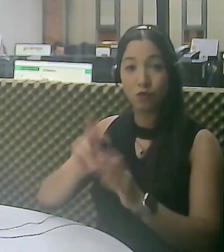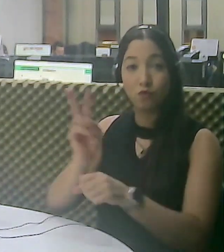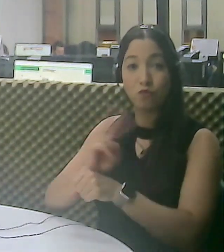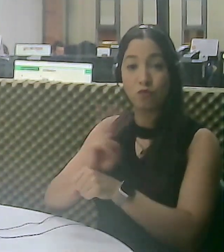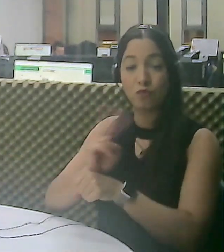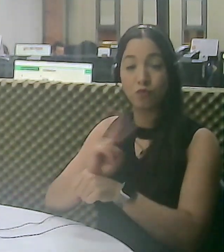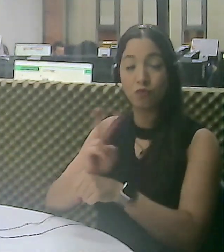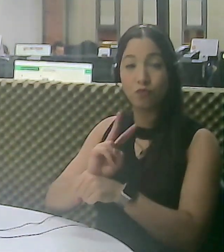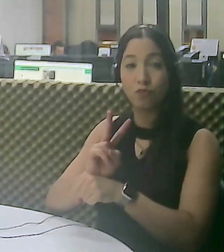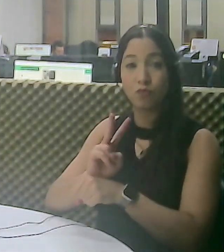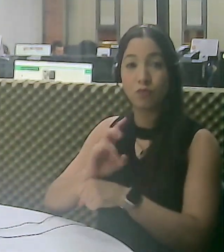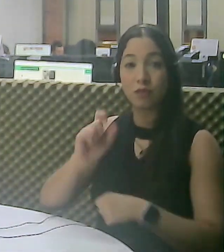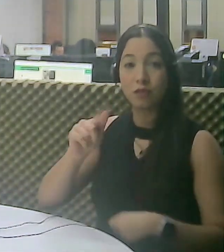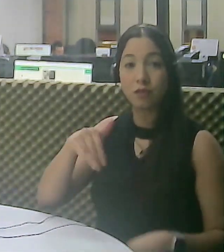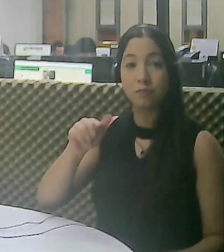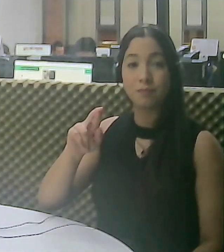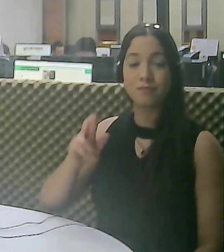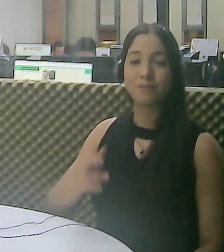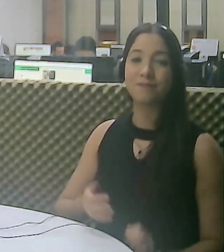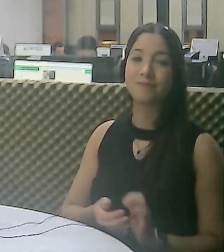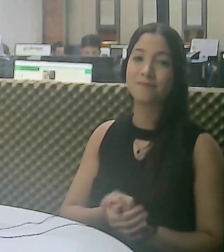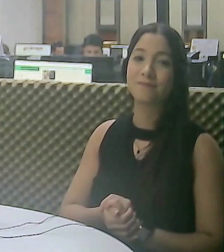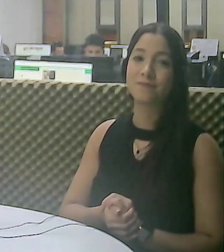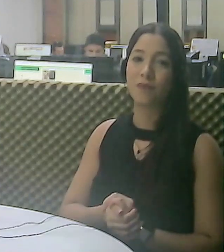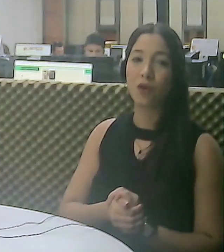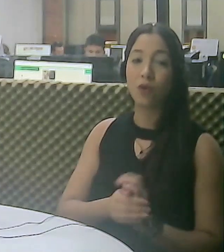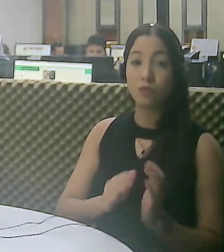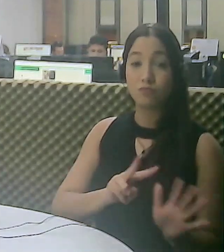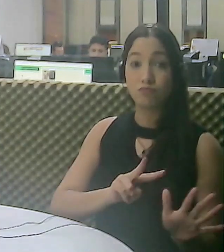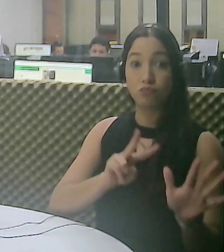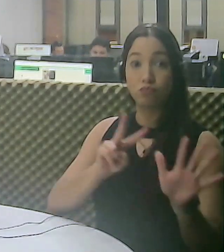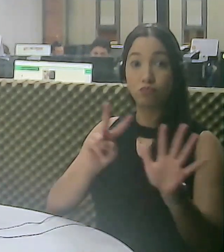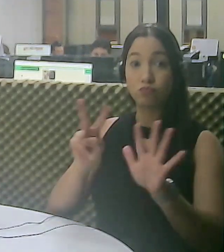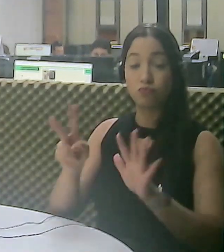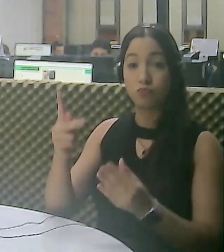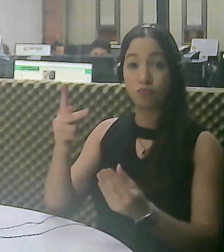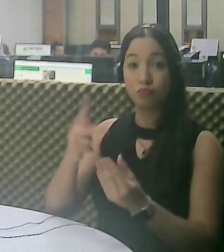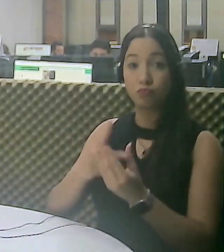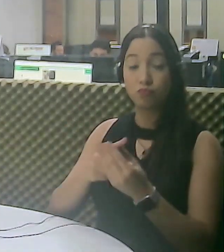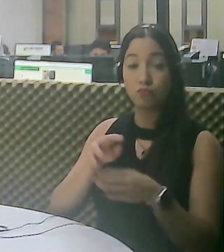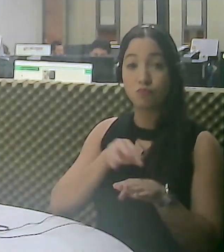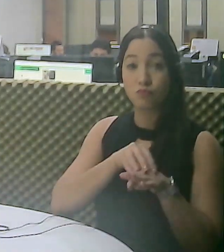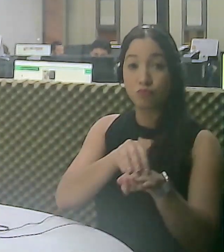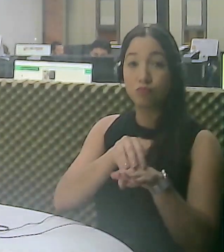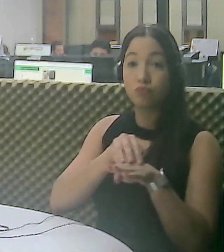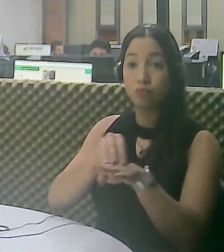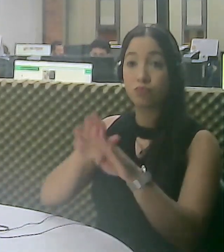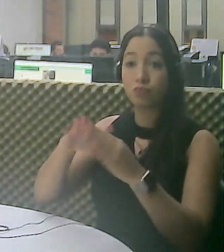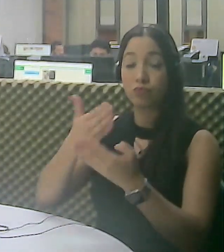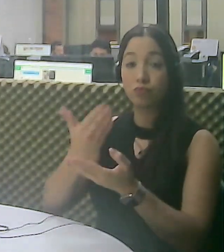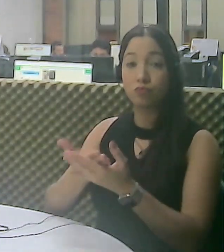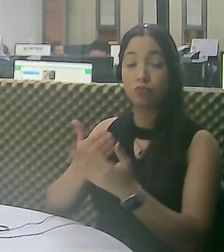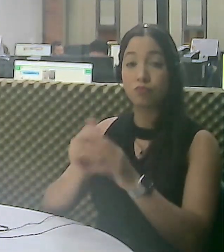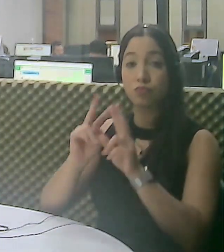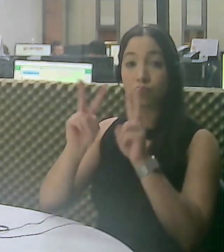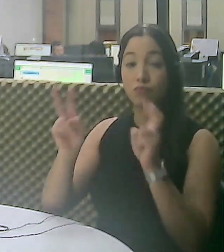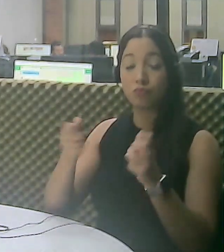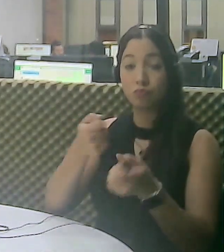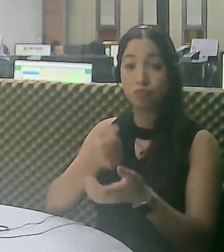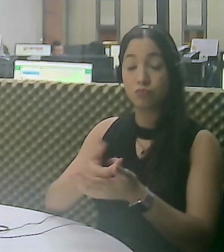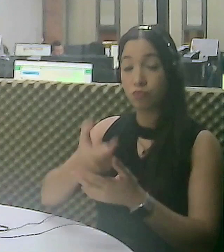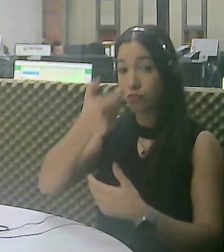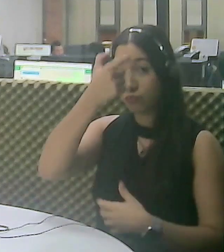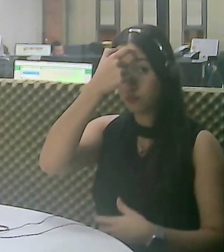PROCON Uberlândia, Guimar Ferraz. Durante toda a semana, o PROCON estará em várias escolas falando sobre o consumo consciente